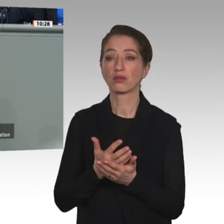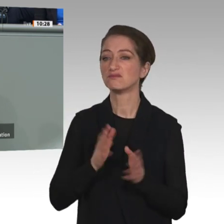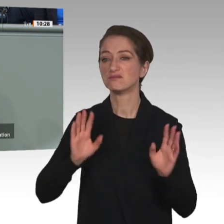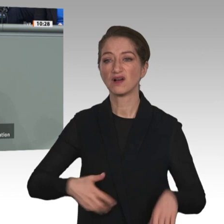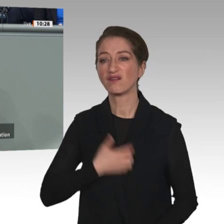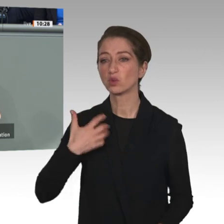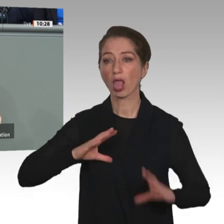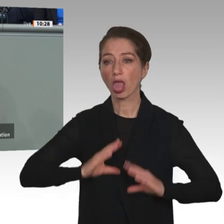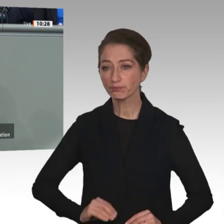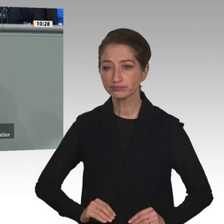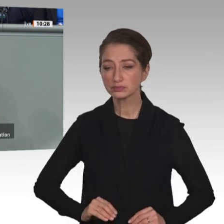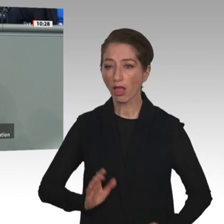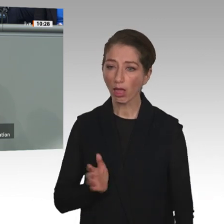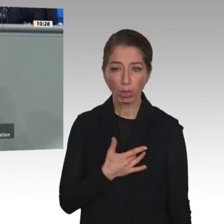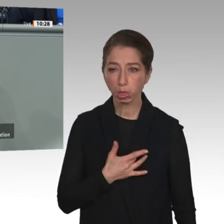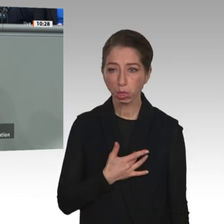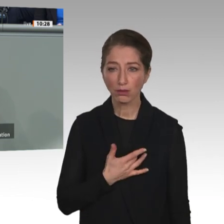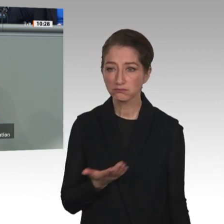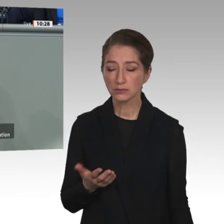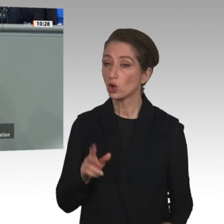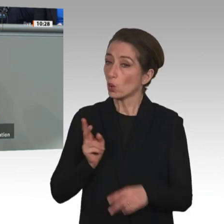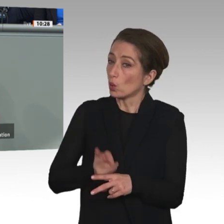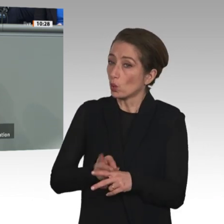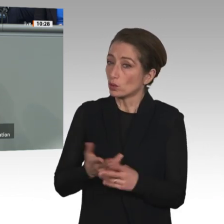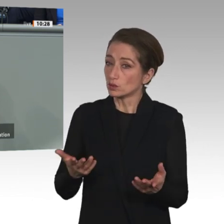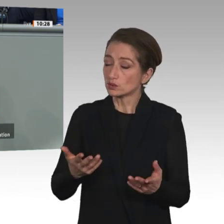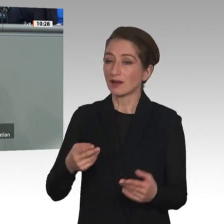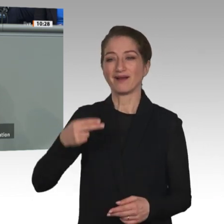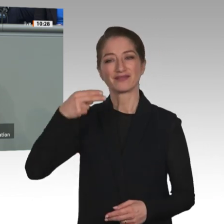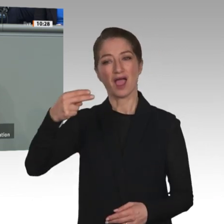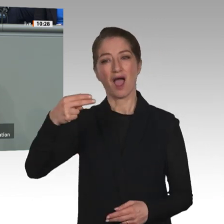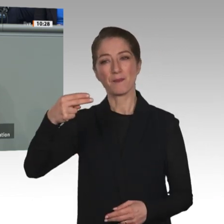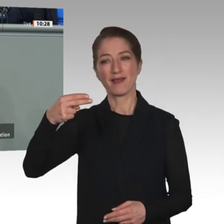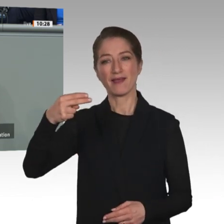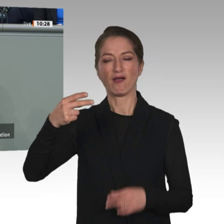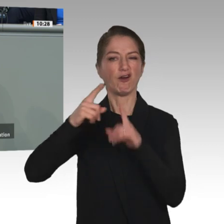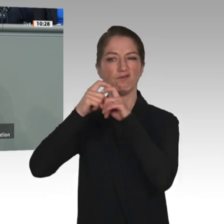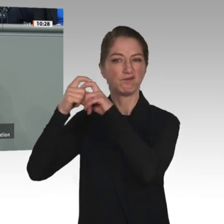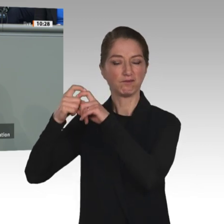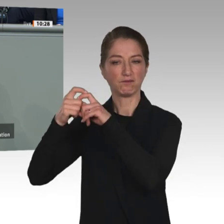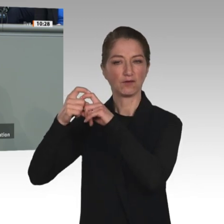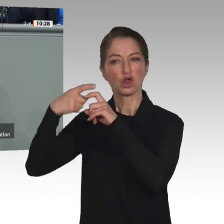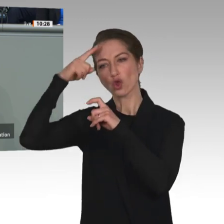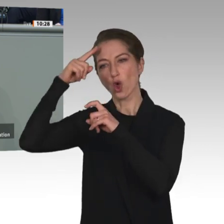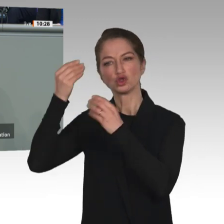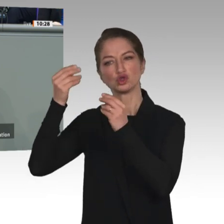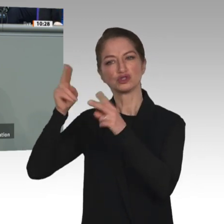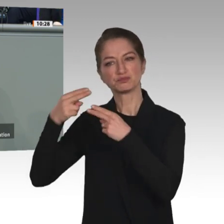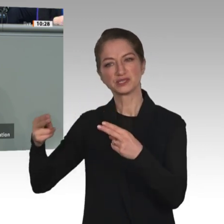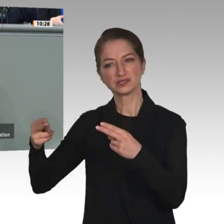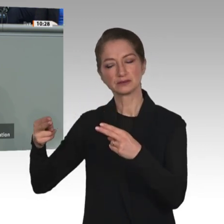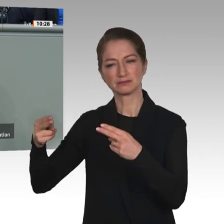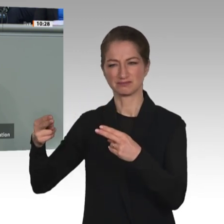ihnen wegen ihres Namens oder ihres Aussehens das Deutschsein abgesprochen wird. Das ist eine